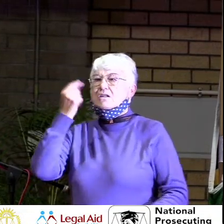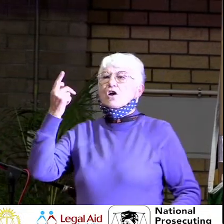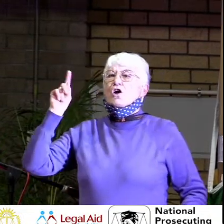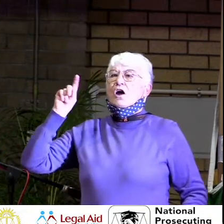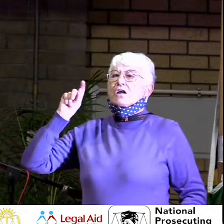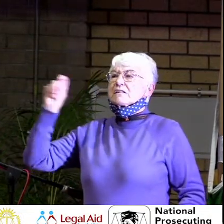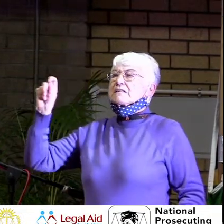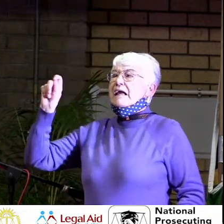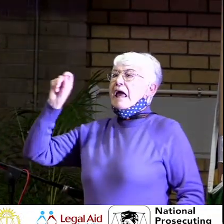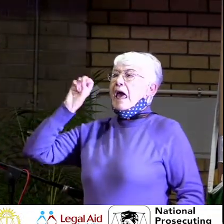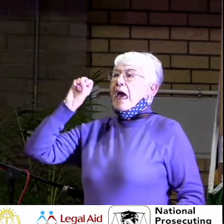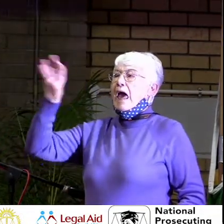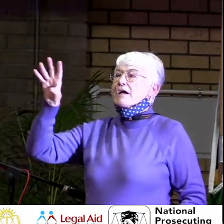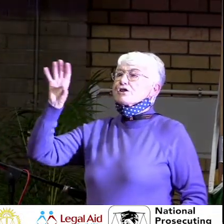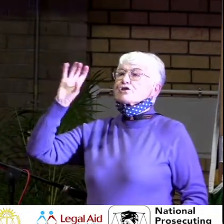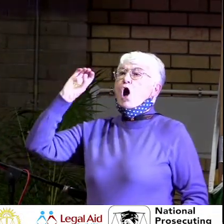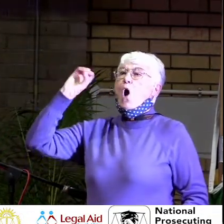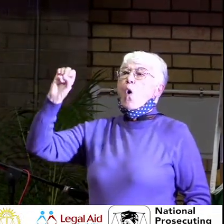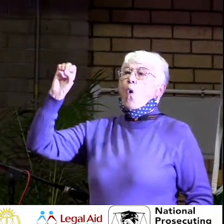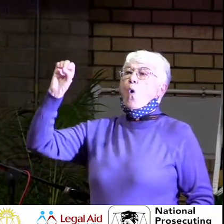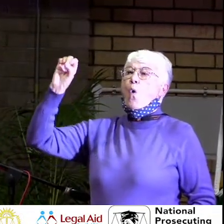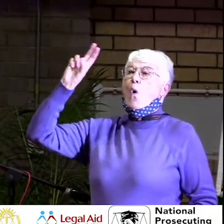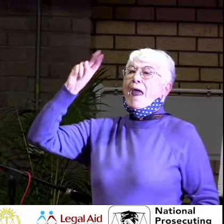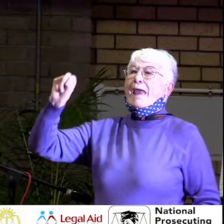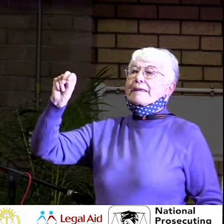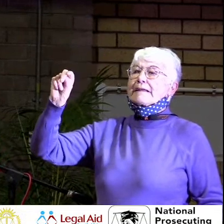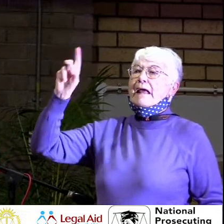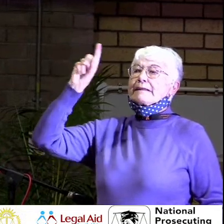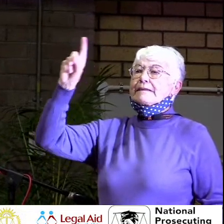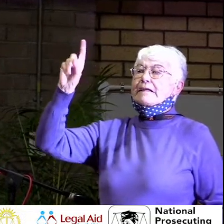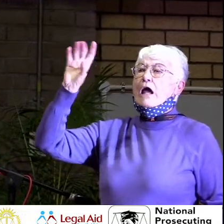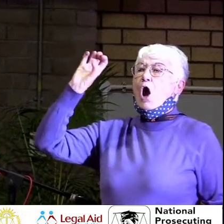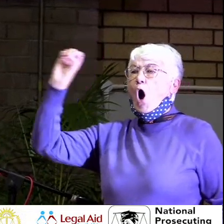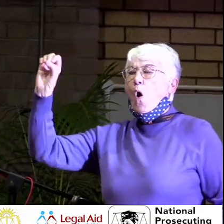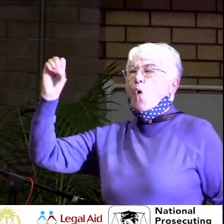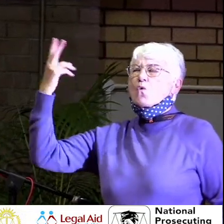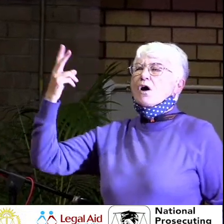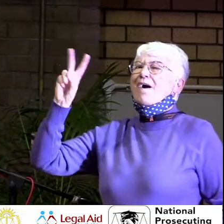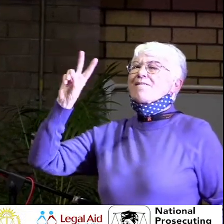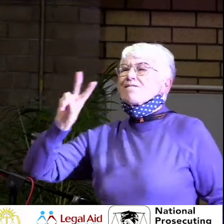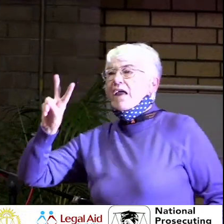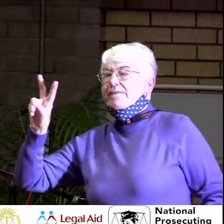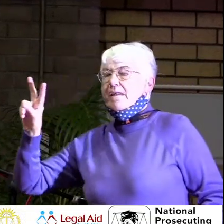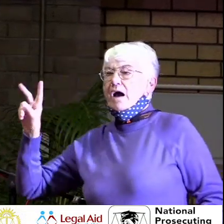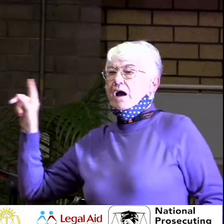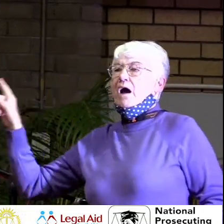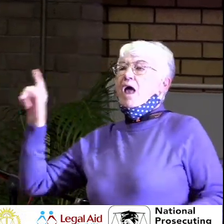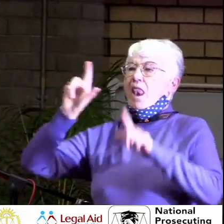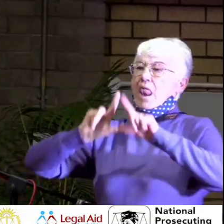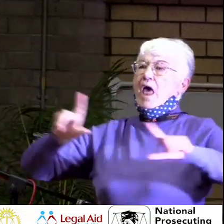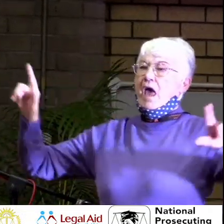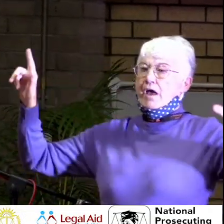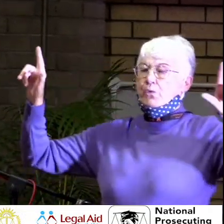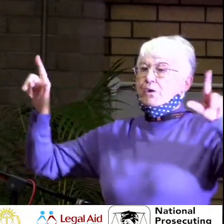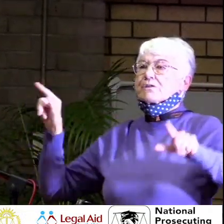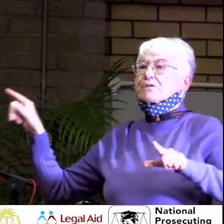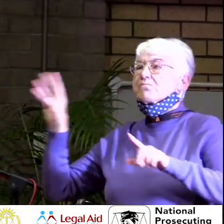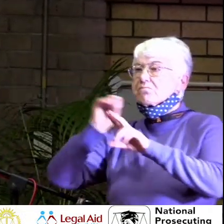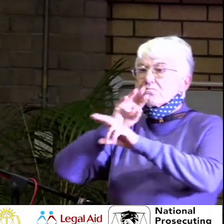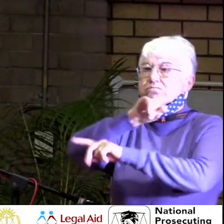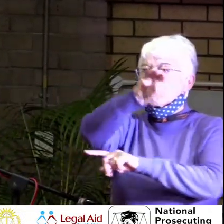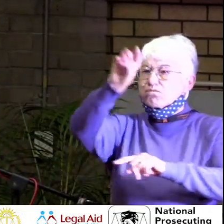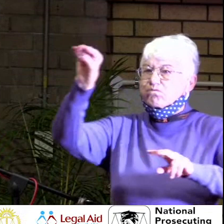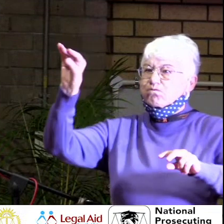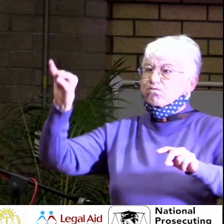Uthatha ngento kuba bane-trauma unit apho abantu baza neengxaki zabo